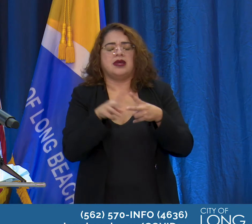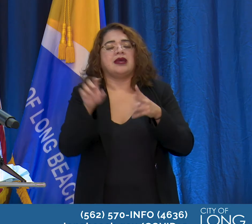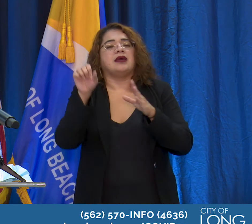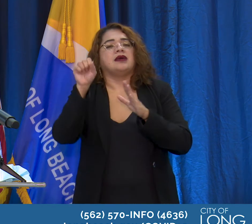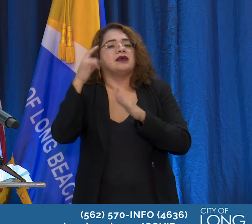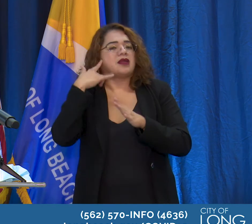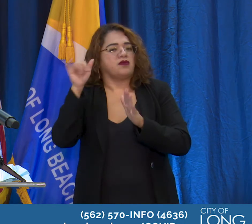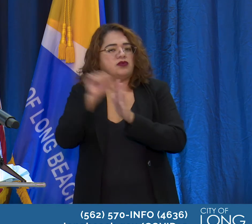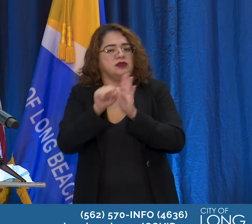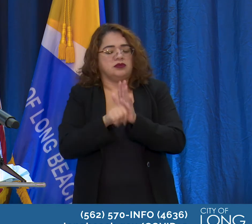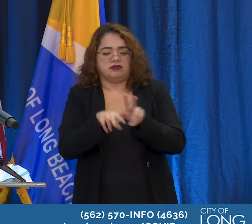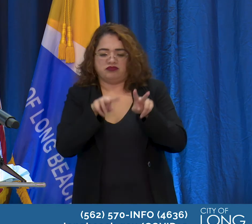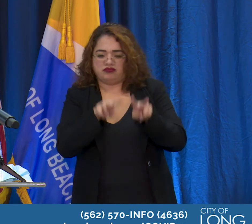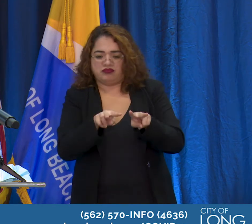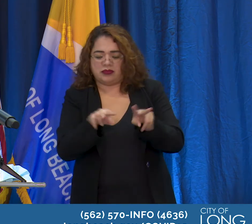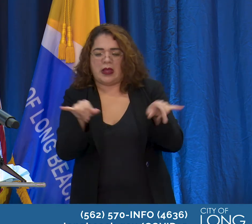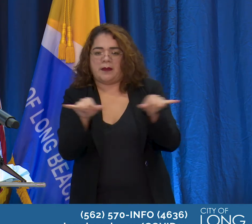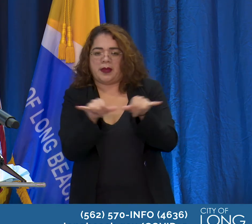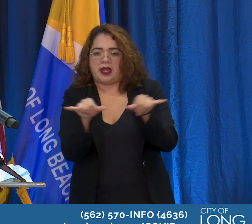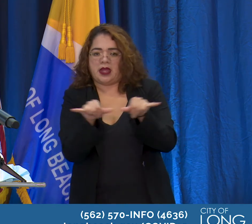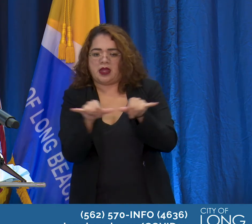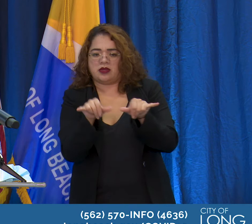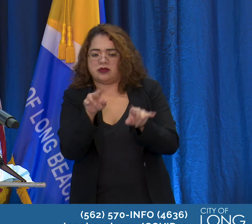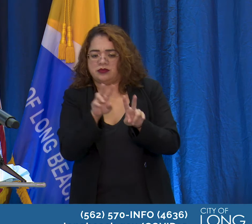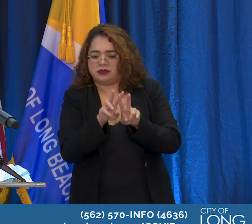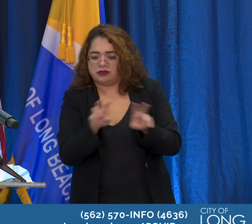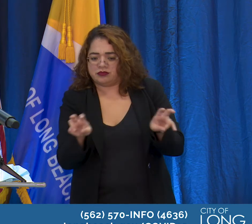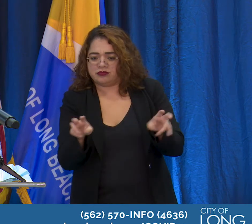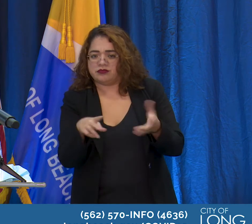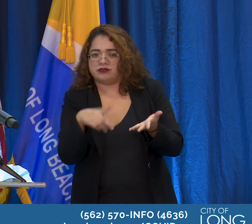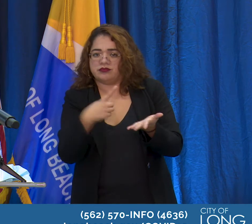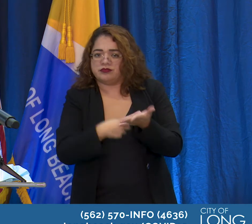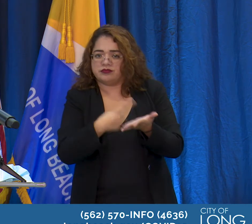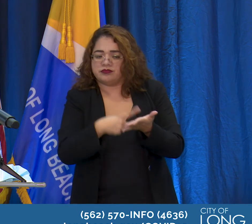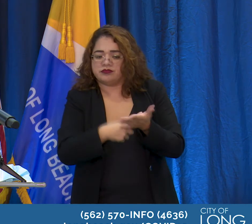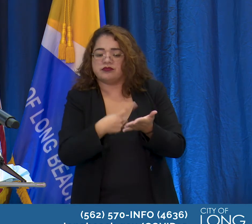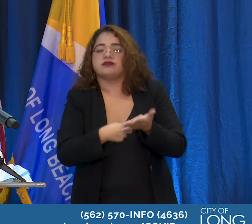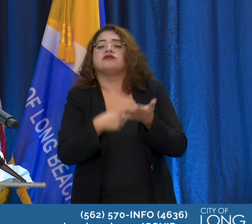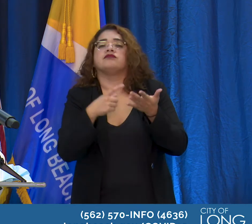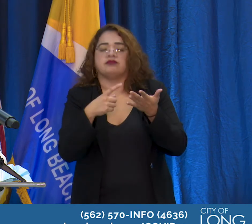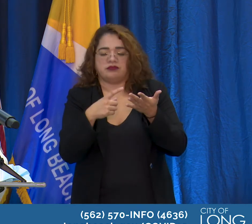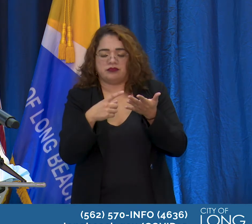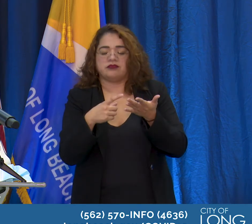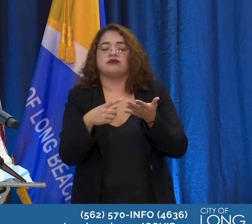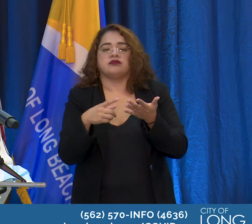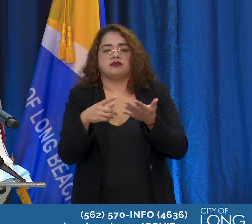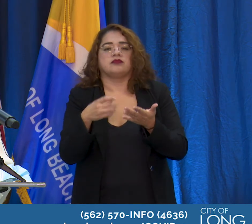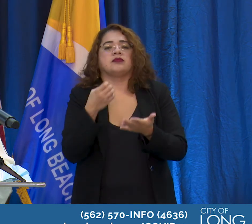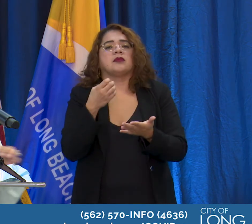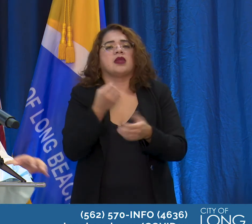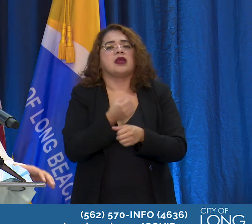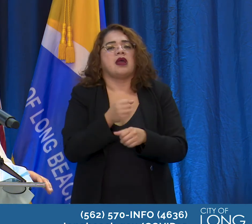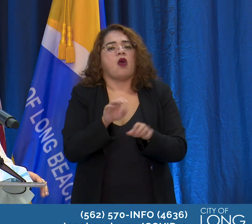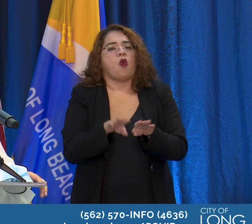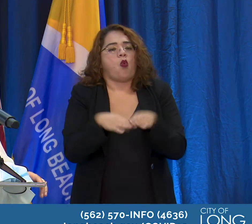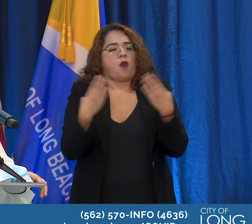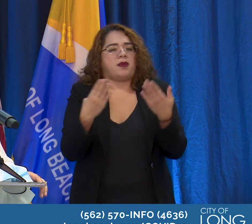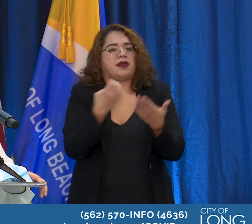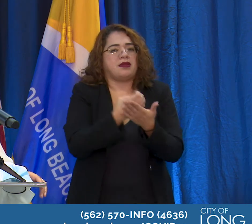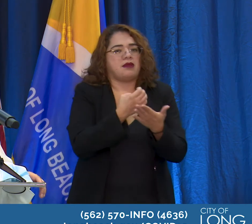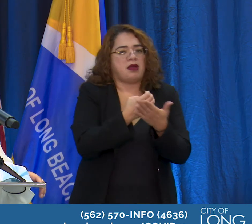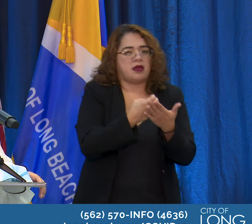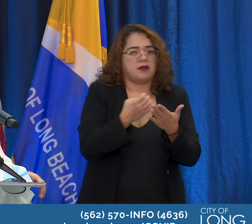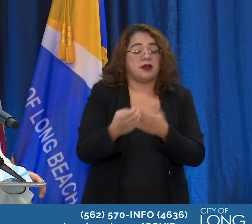niveles, analizando los dos indicadores para determinar cuándo pueden reabrirse los condados. Como parte del condado de